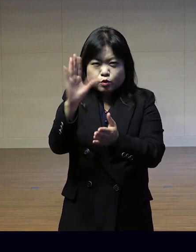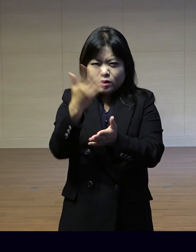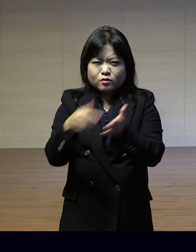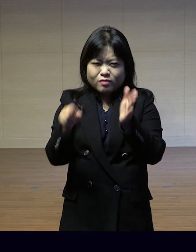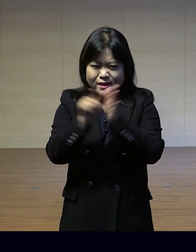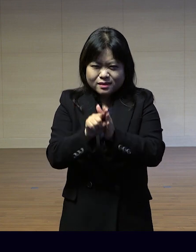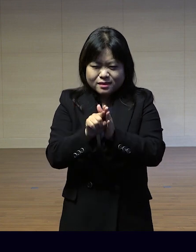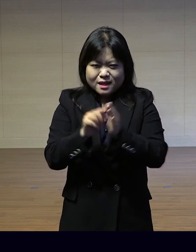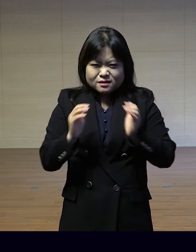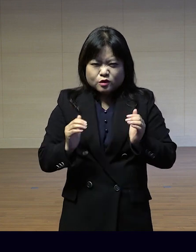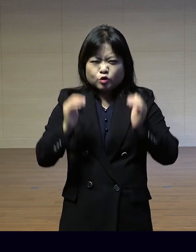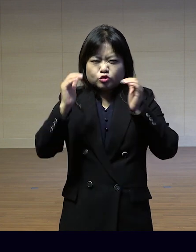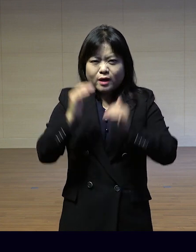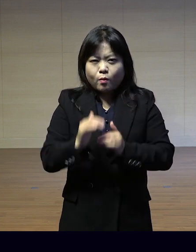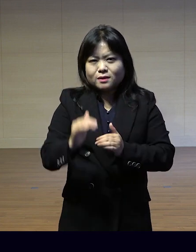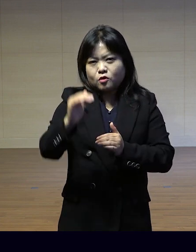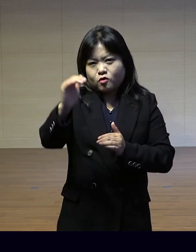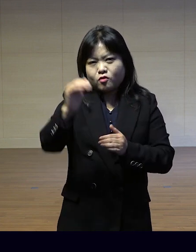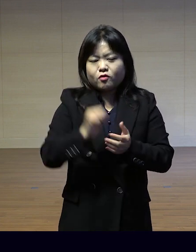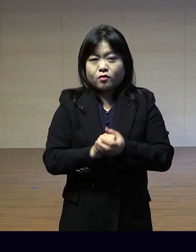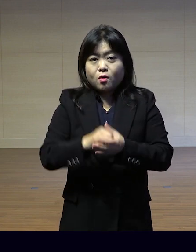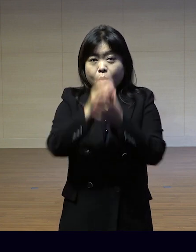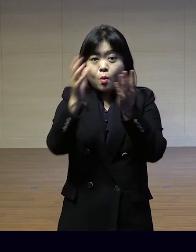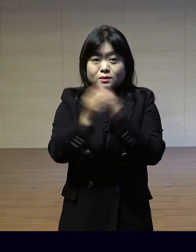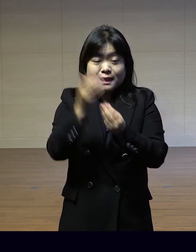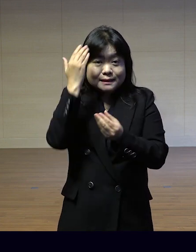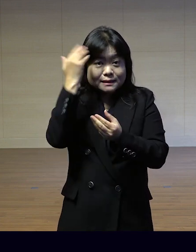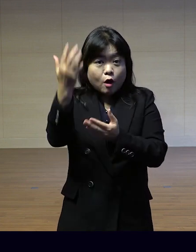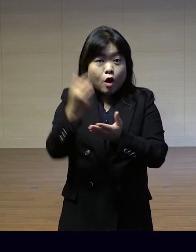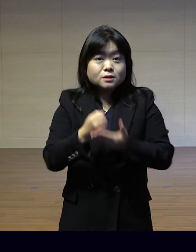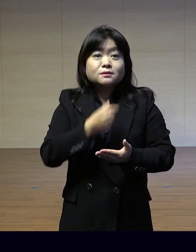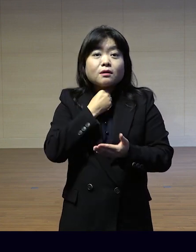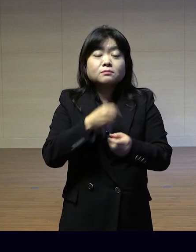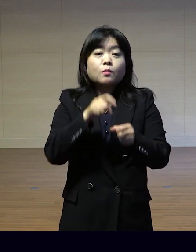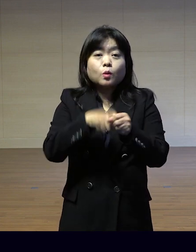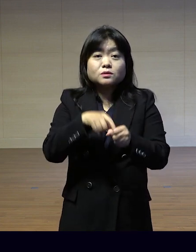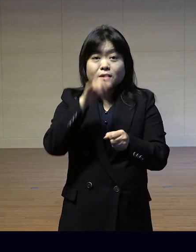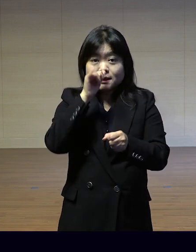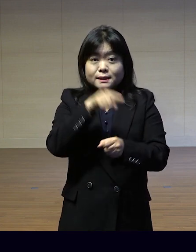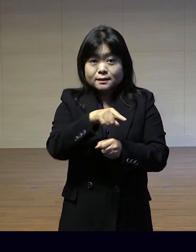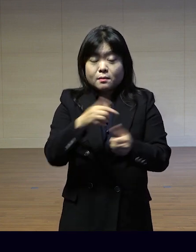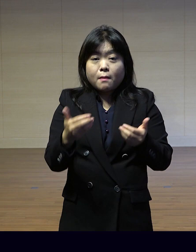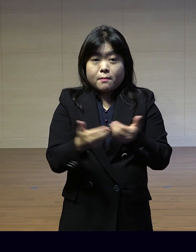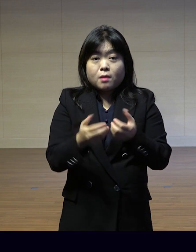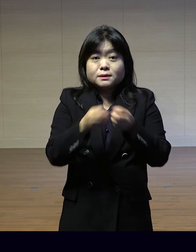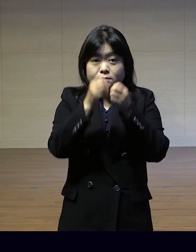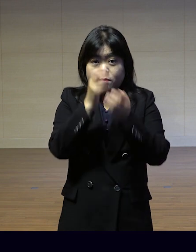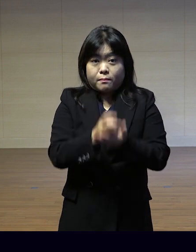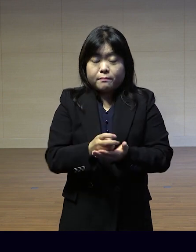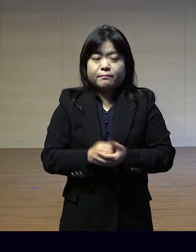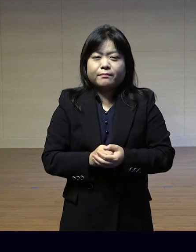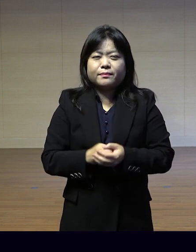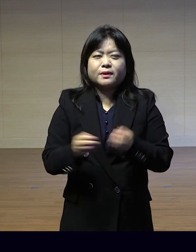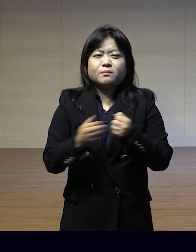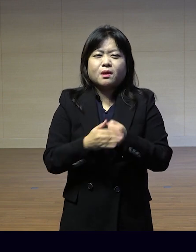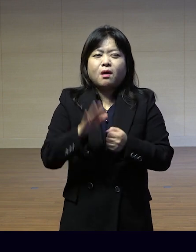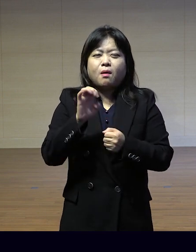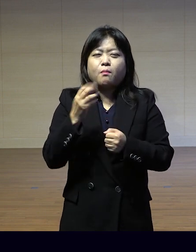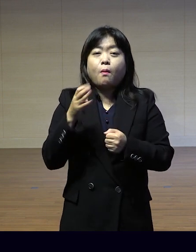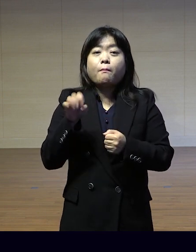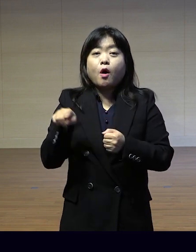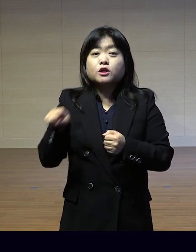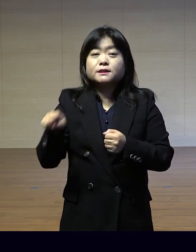그 과정. 그래서 온전한 지식을 얻으려는 목적이 있고요. 다만 이제